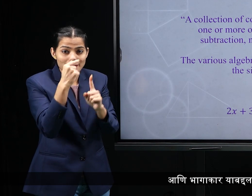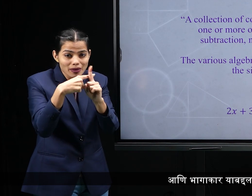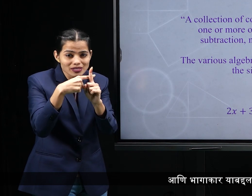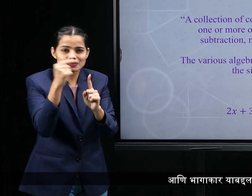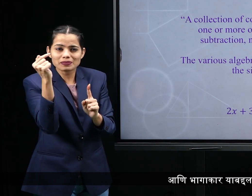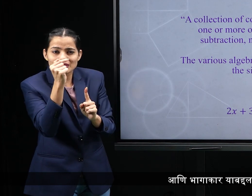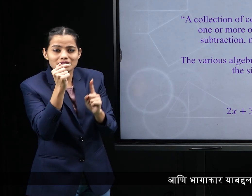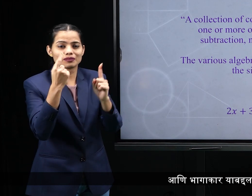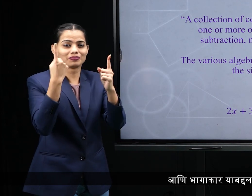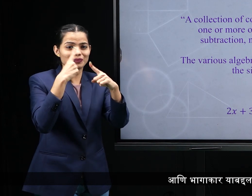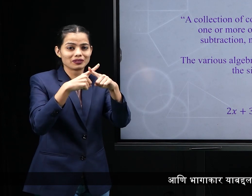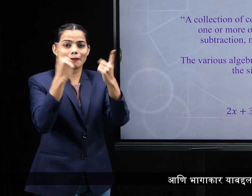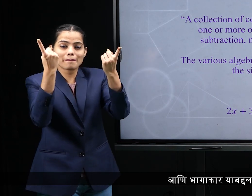शिकले आहे.